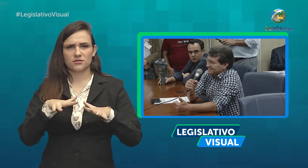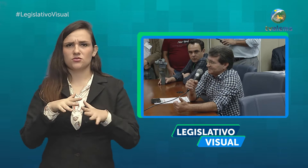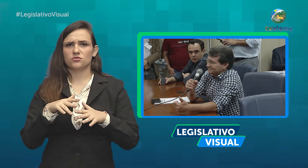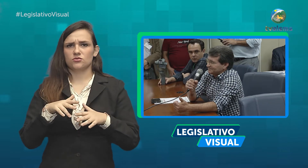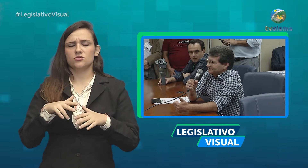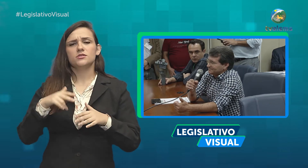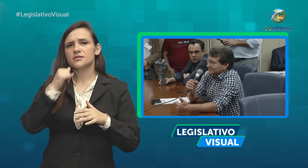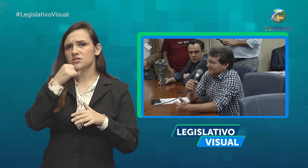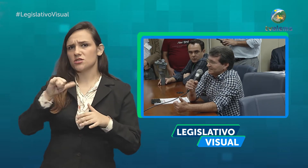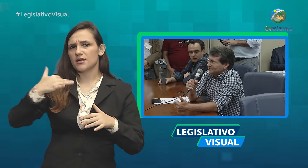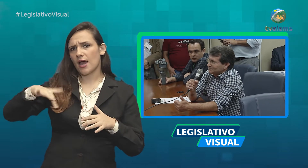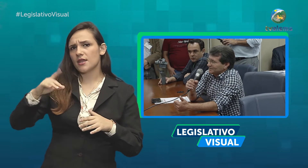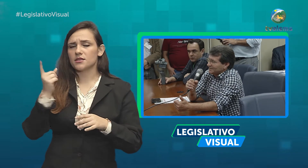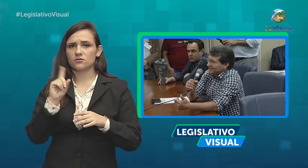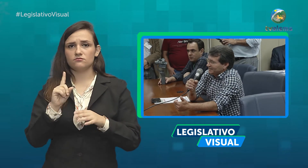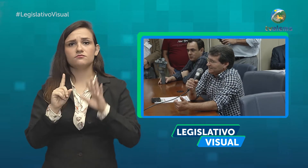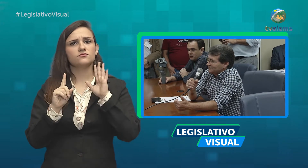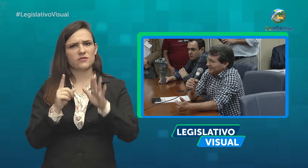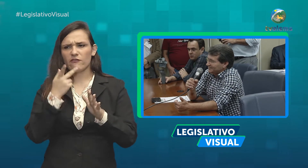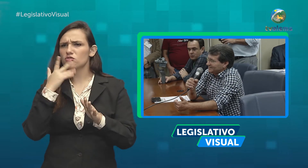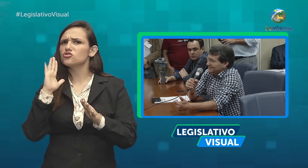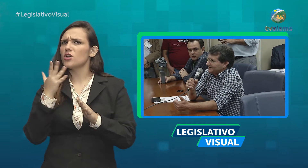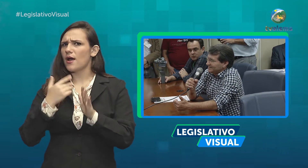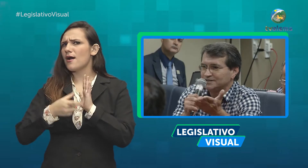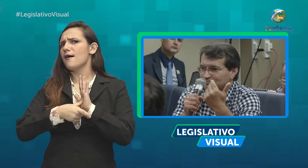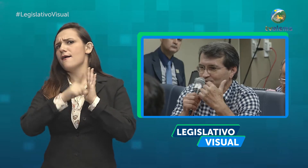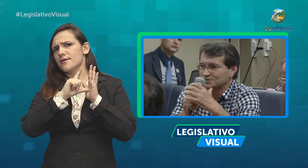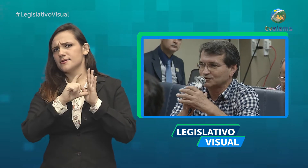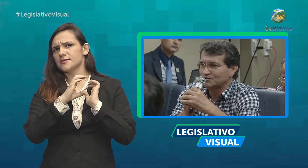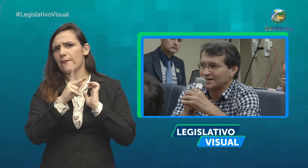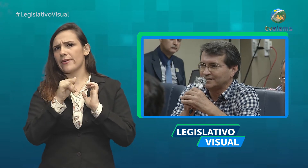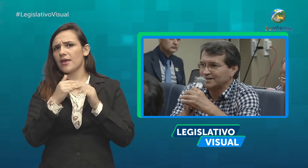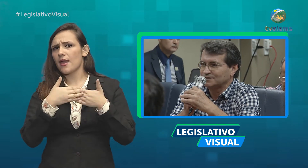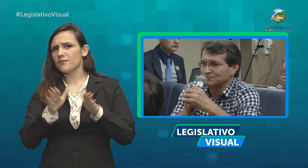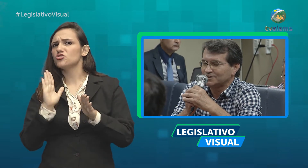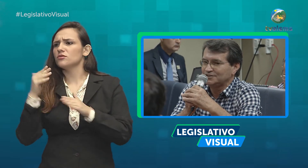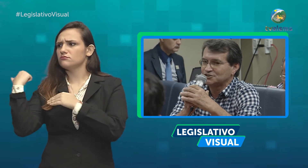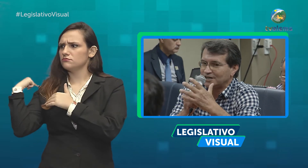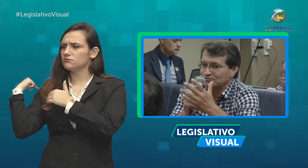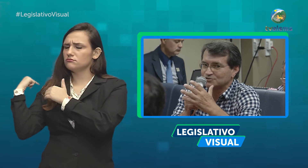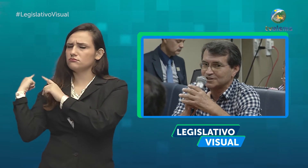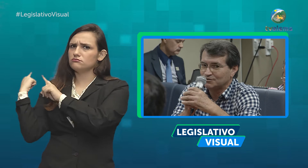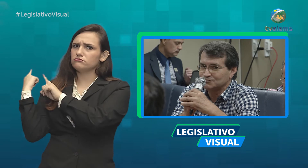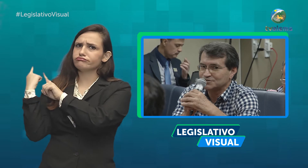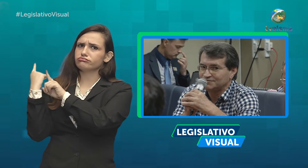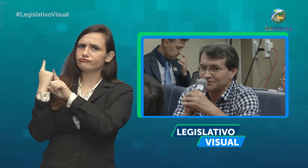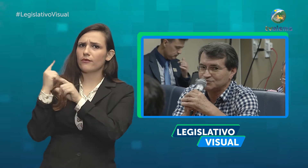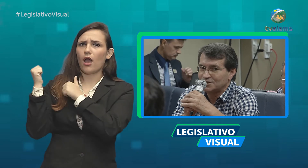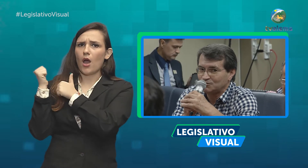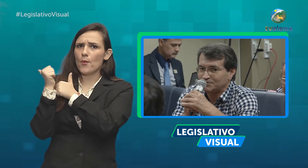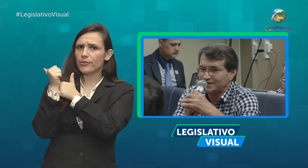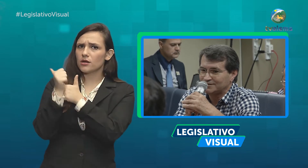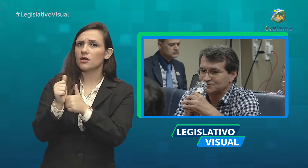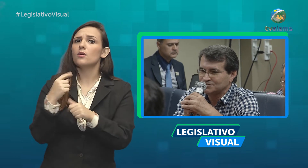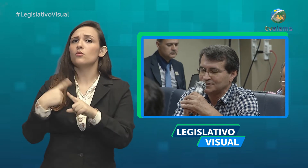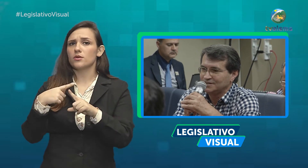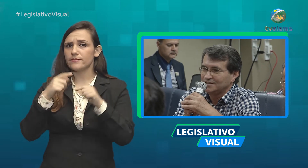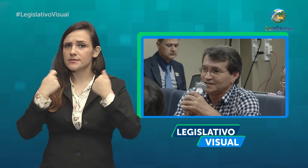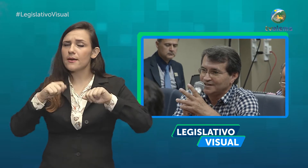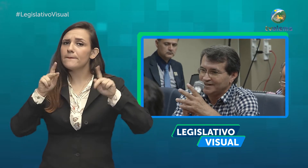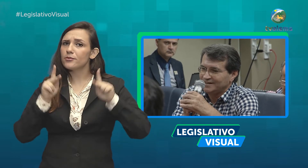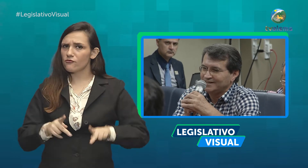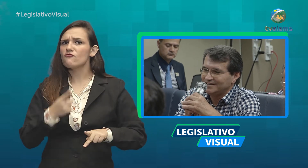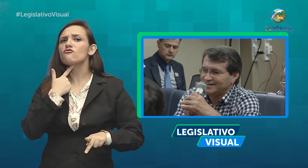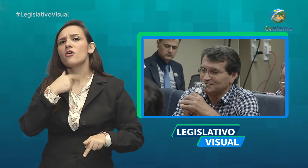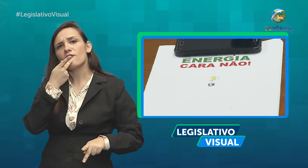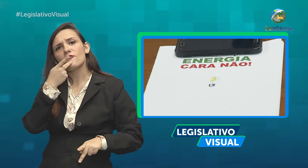que mobiliza os segmentos da sociedade civil sobre o tema desde antes da abertura da CPI, a participação popular é fundamental para que o